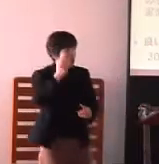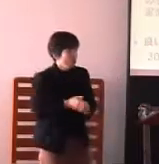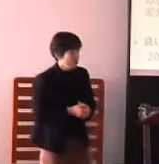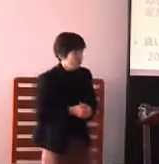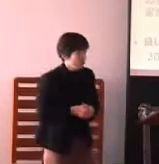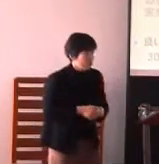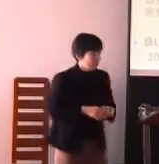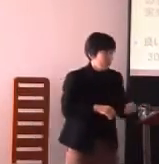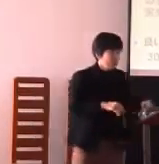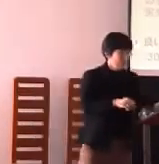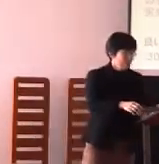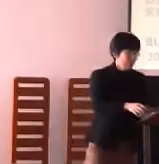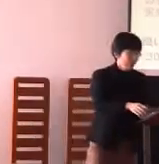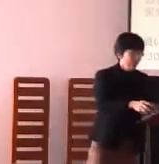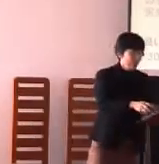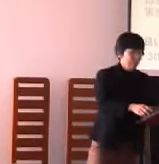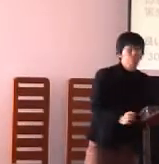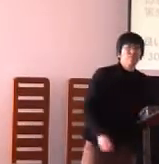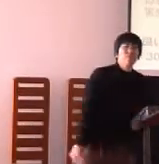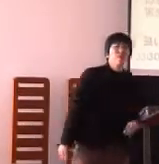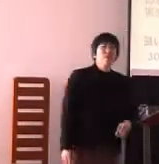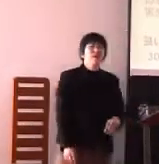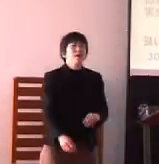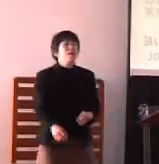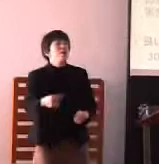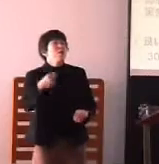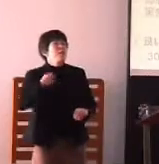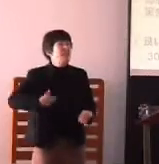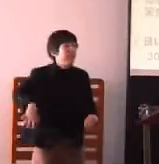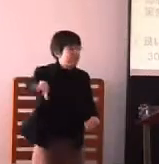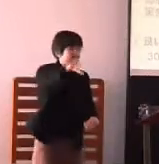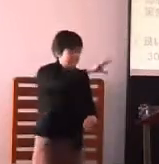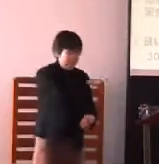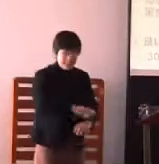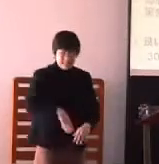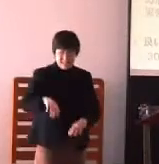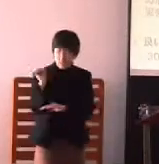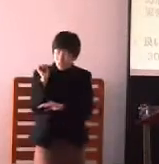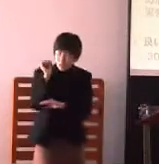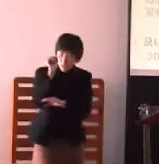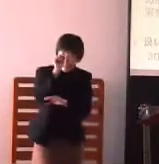私たちは弱い人ですけれども人間は弱いんですけれども